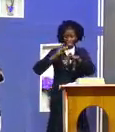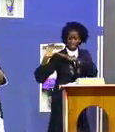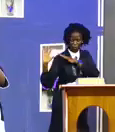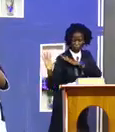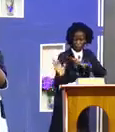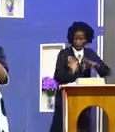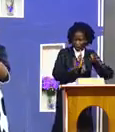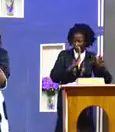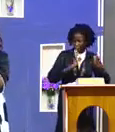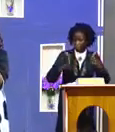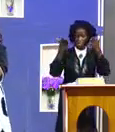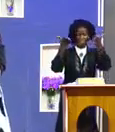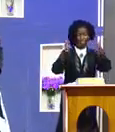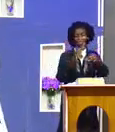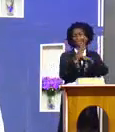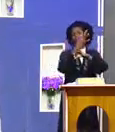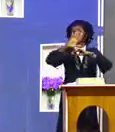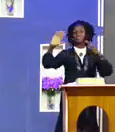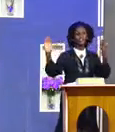vivamo